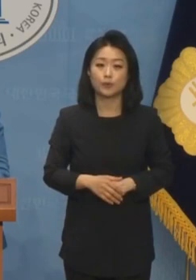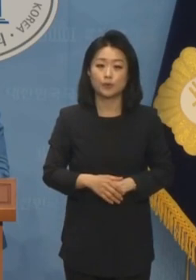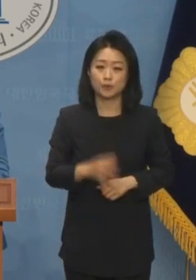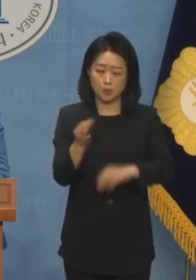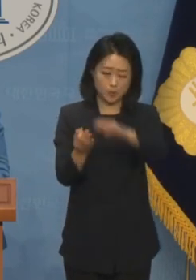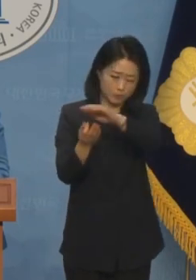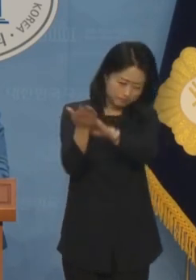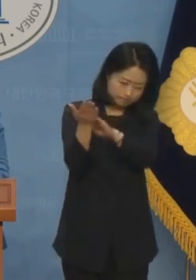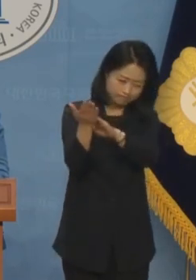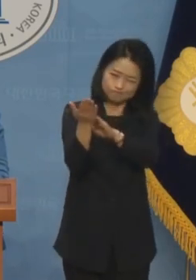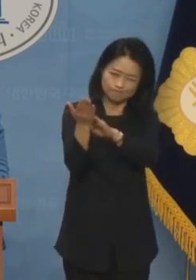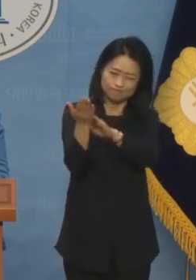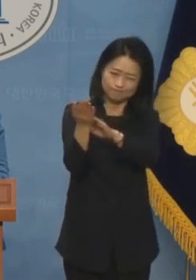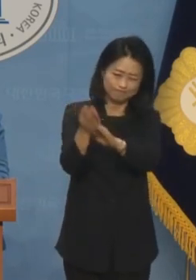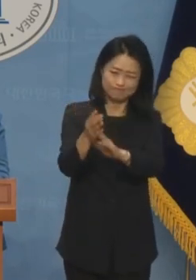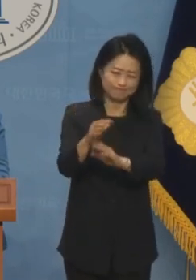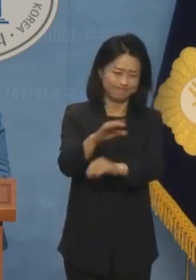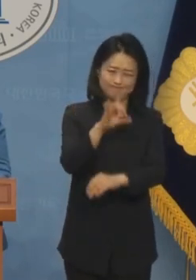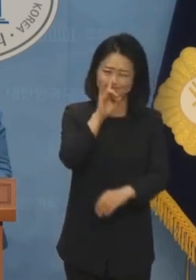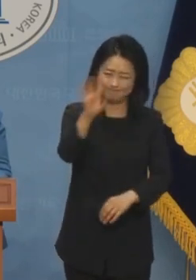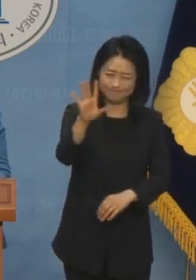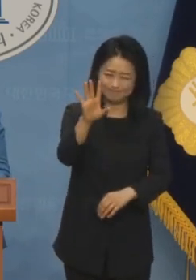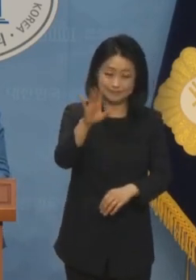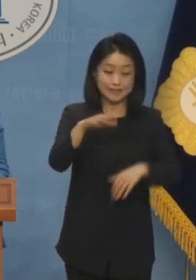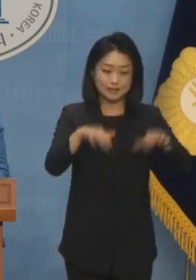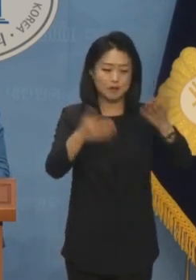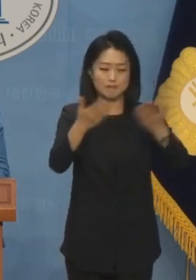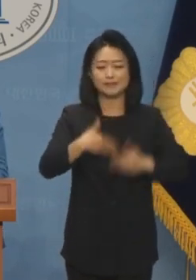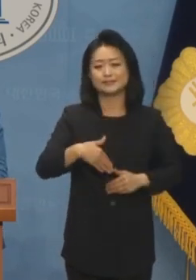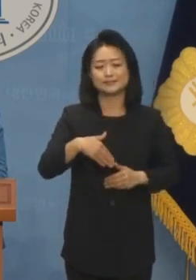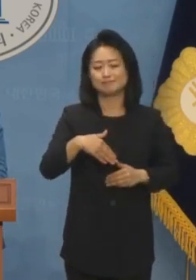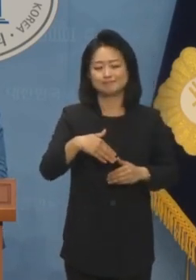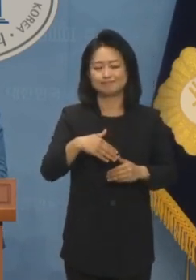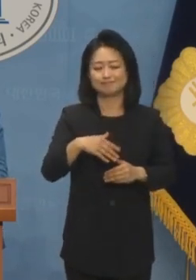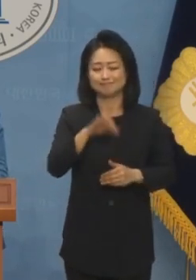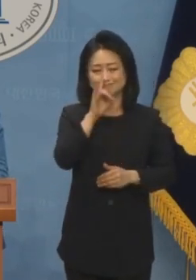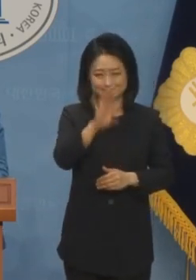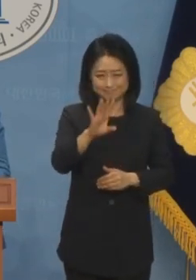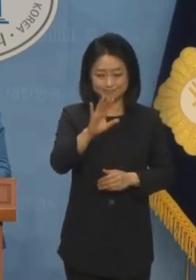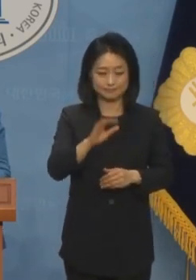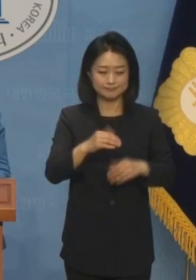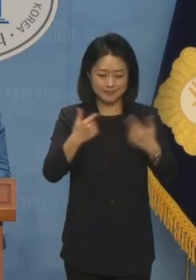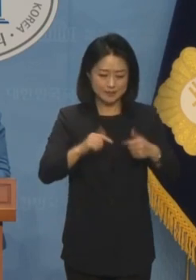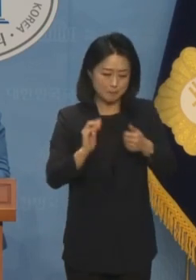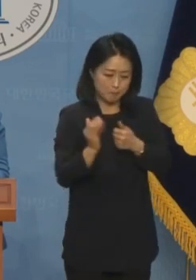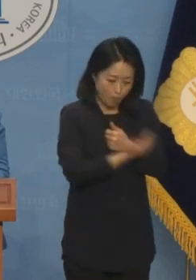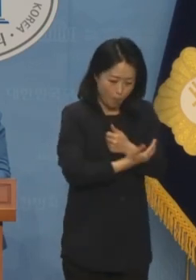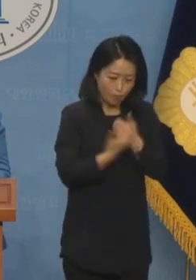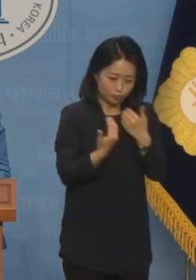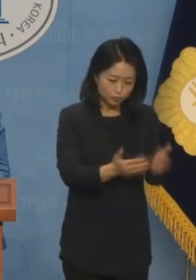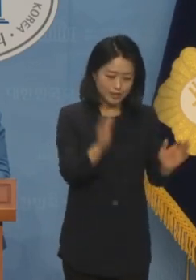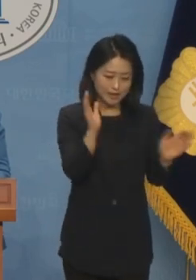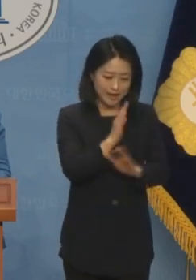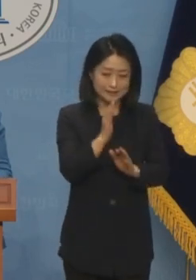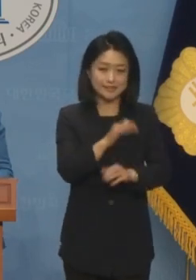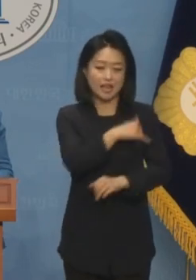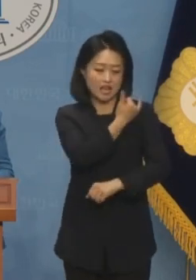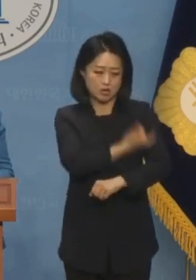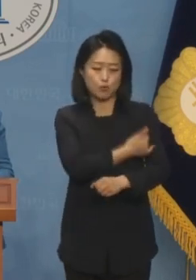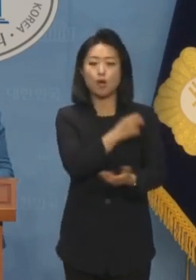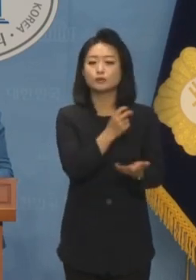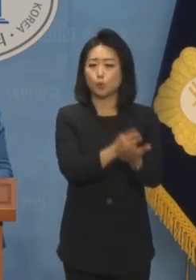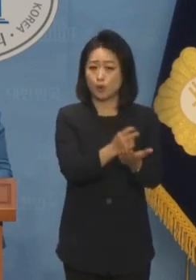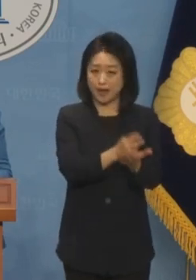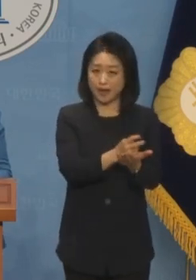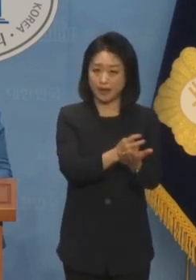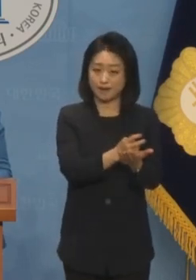촌지 등의 금권으로부터 아이들이 차별받지 않고 보호되어야 한다라고는 학생인권 조례.